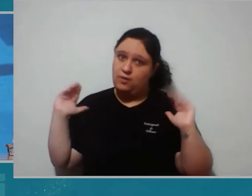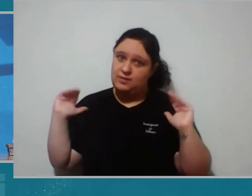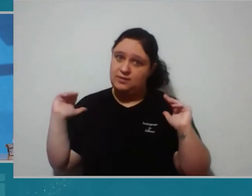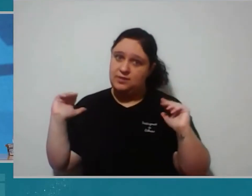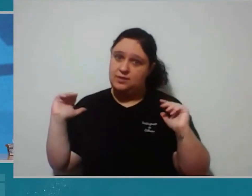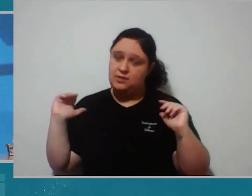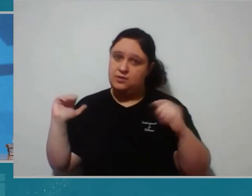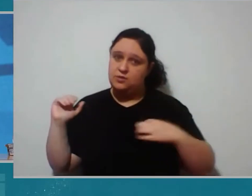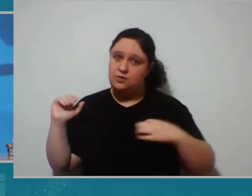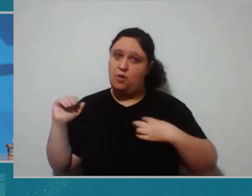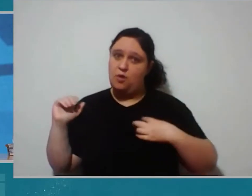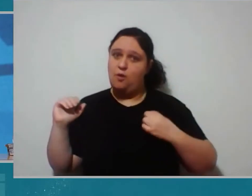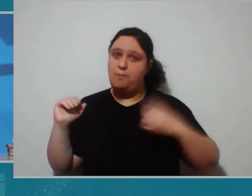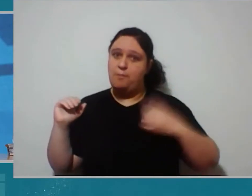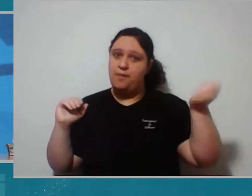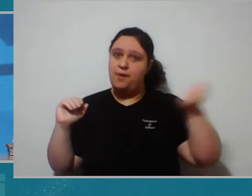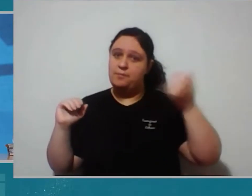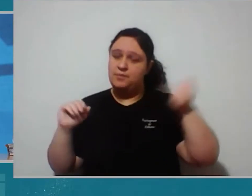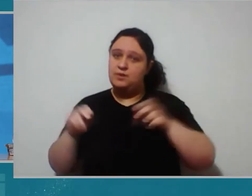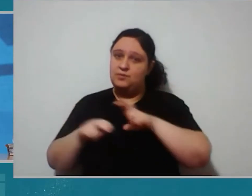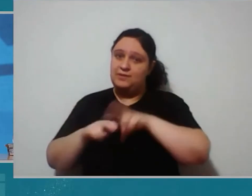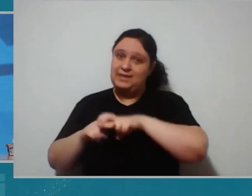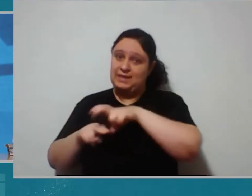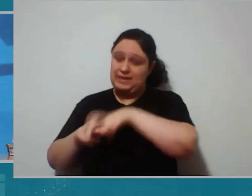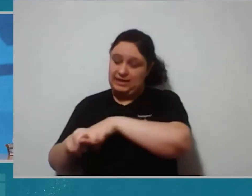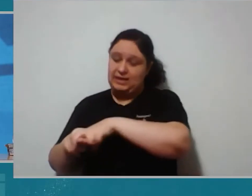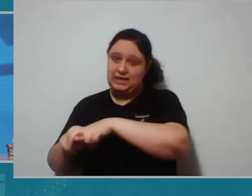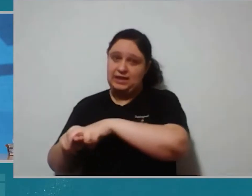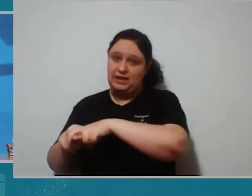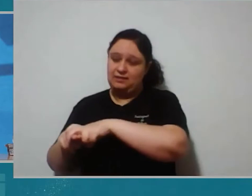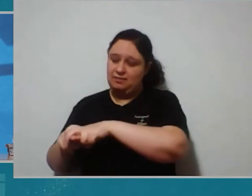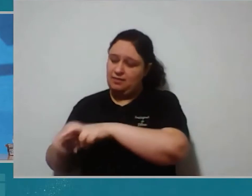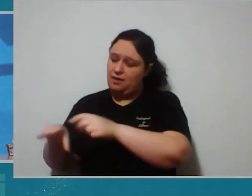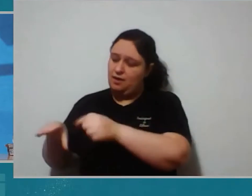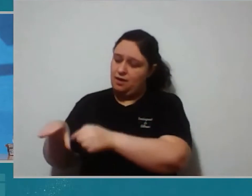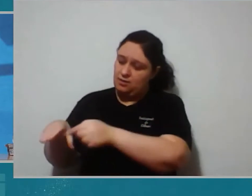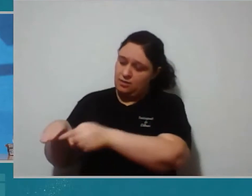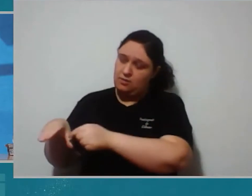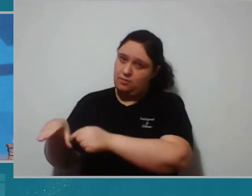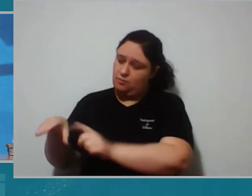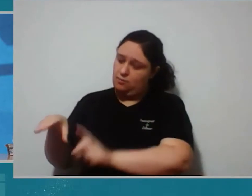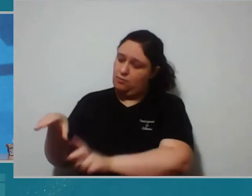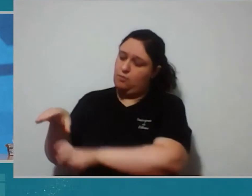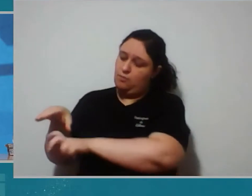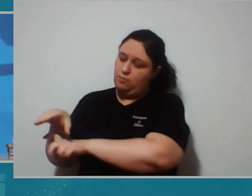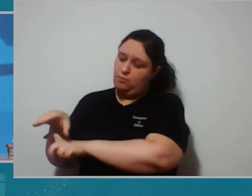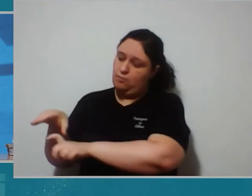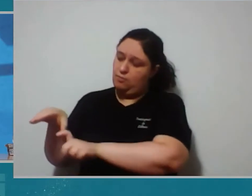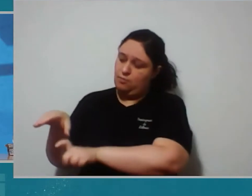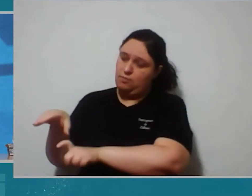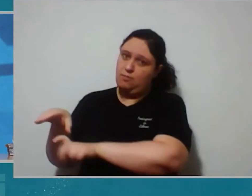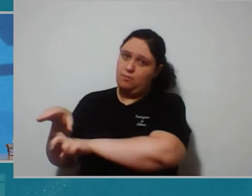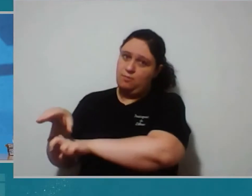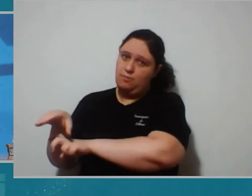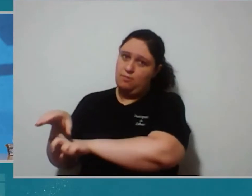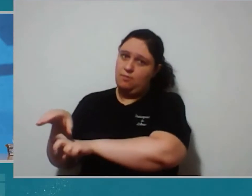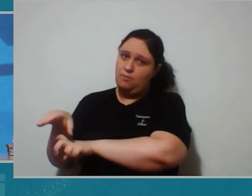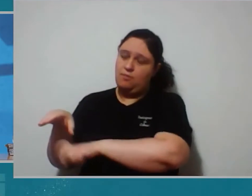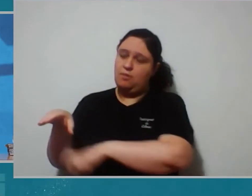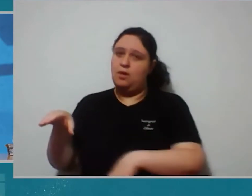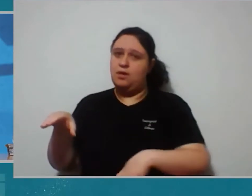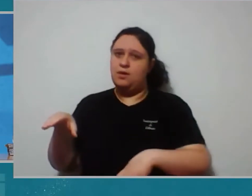o corpo de Jesus fora posto, um à cabeceira e outro aos pés. Então lhes